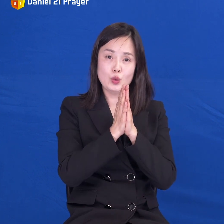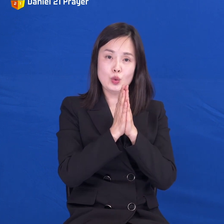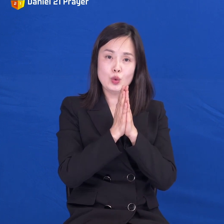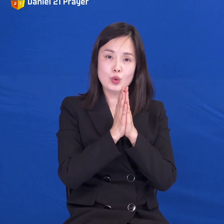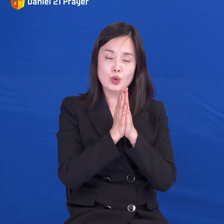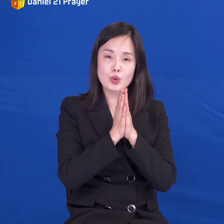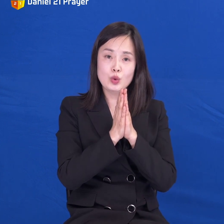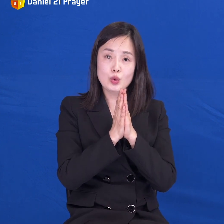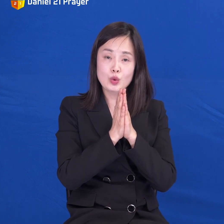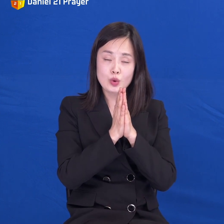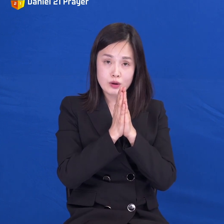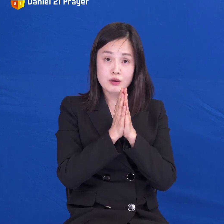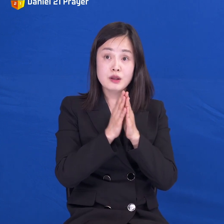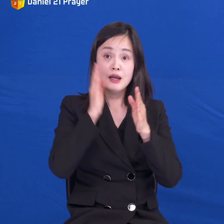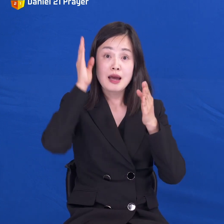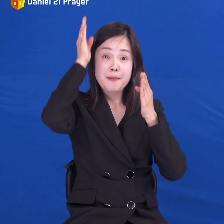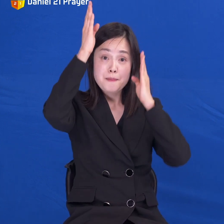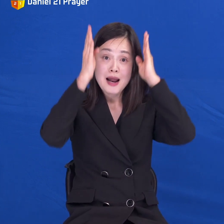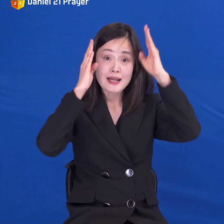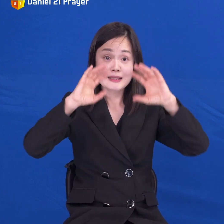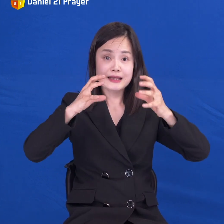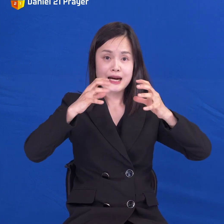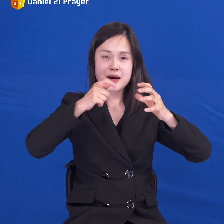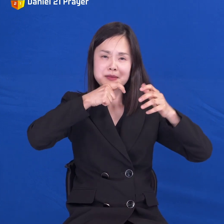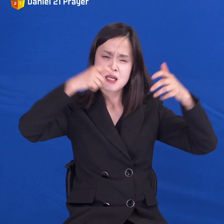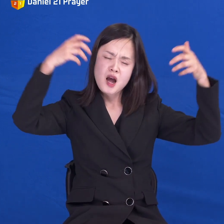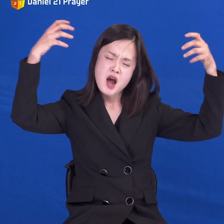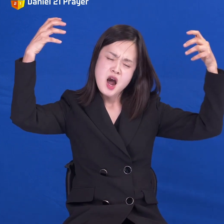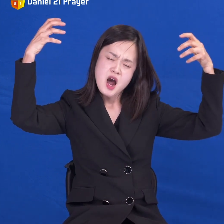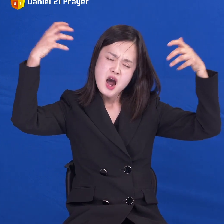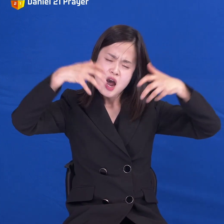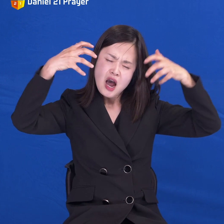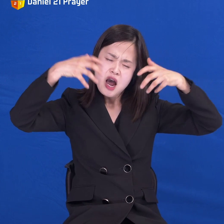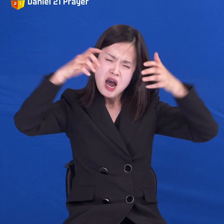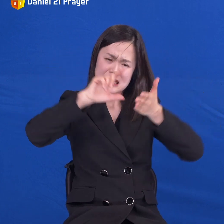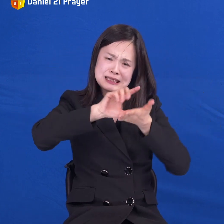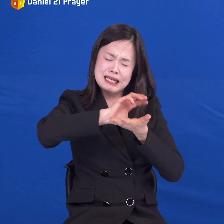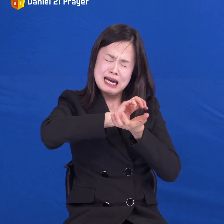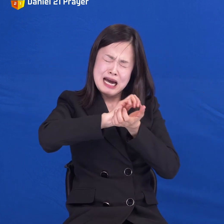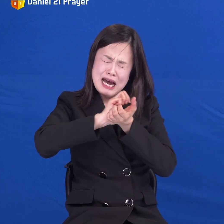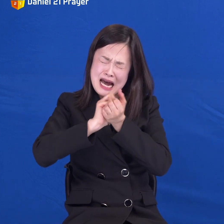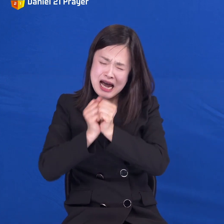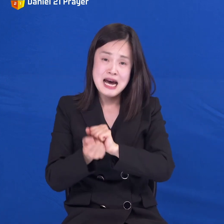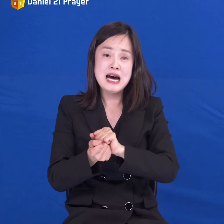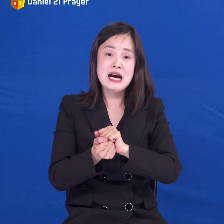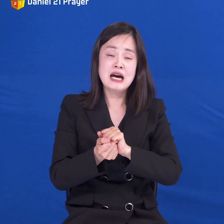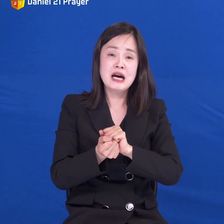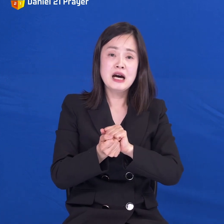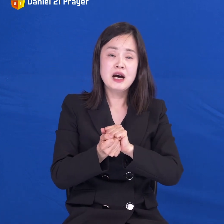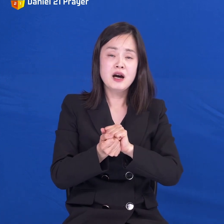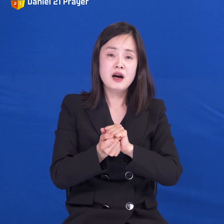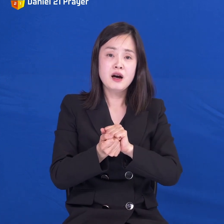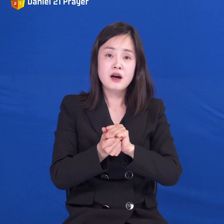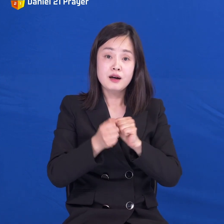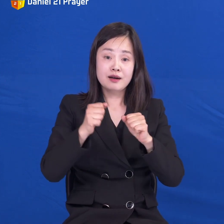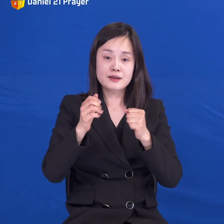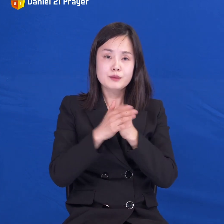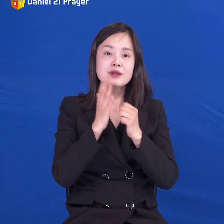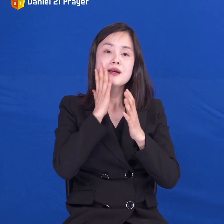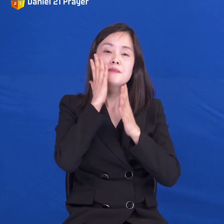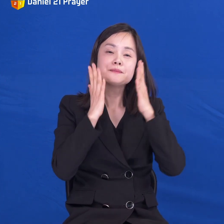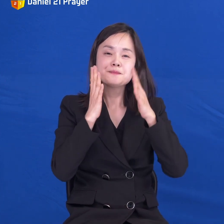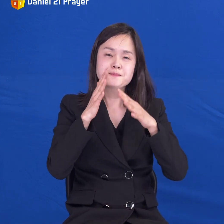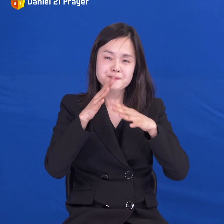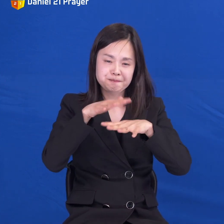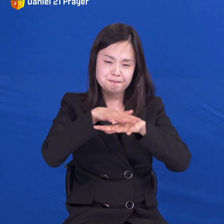폭우입니다. 짧게 오고 끝나버립니다. 길게 오지 않습니다. 그런데 아무리 지붕을 풀로 잘렸고도 폭우가